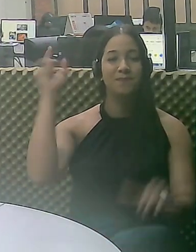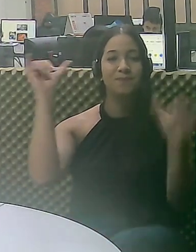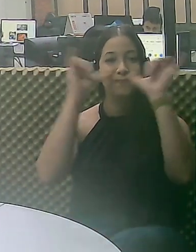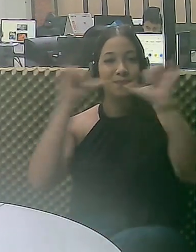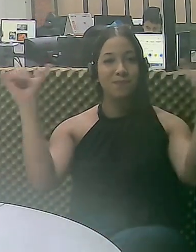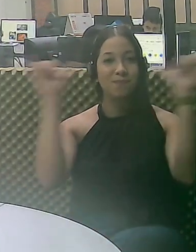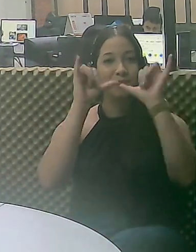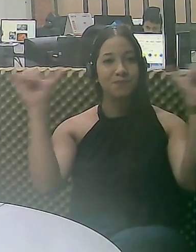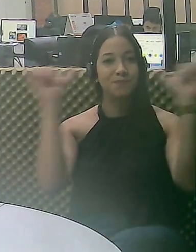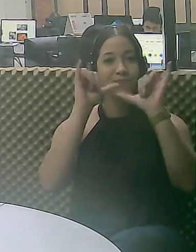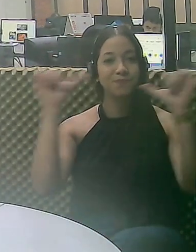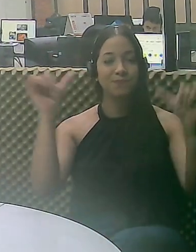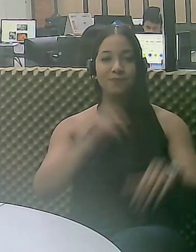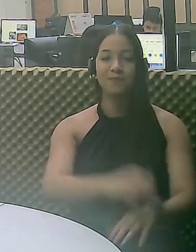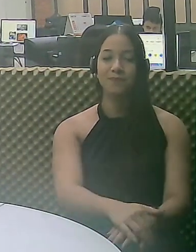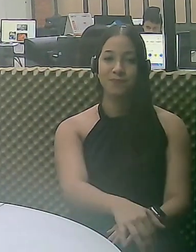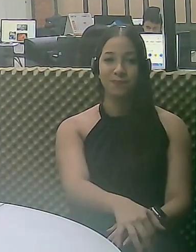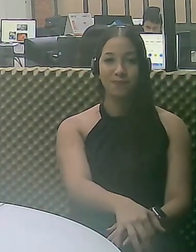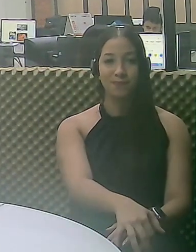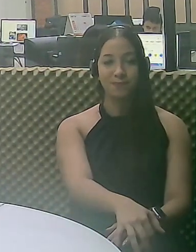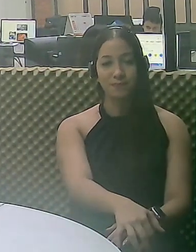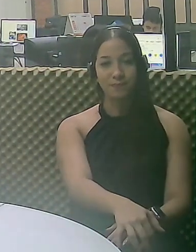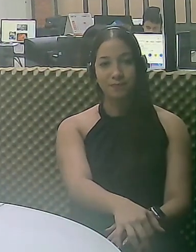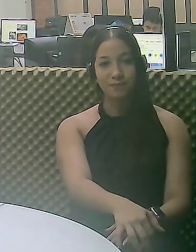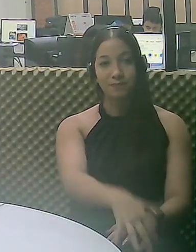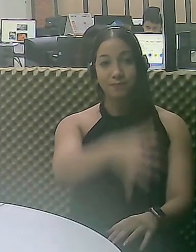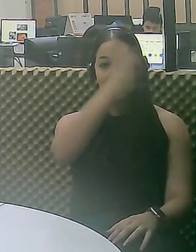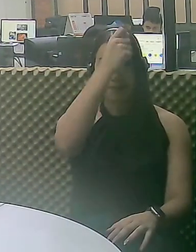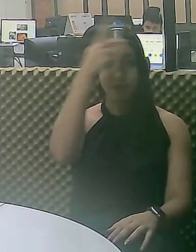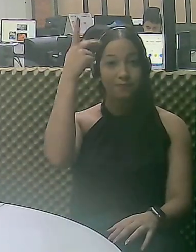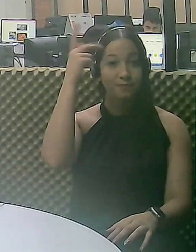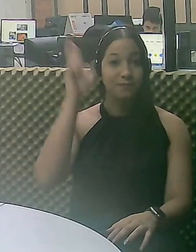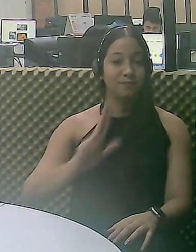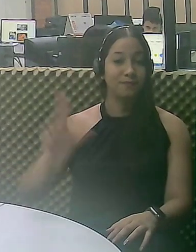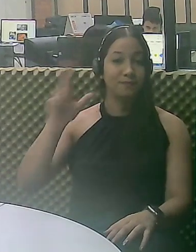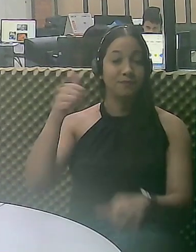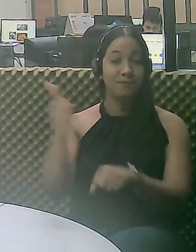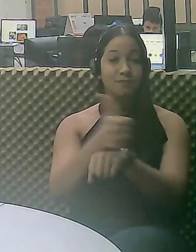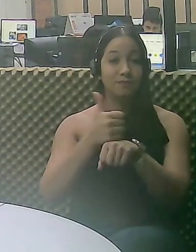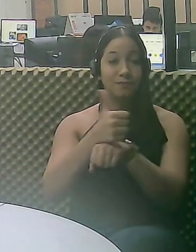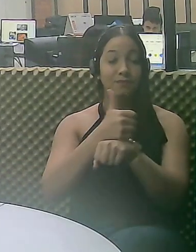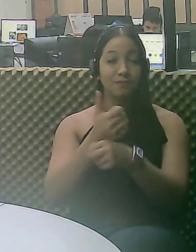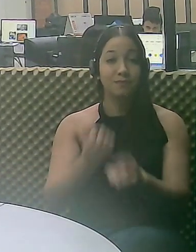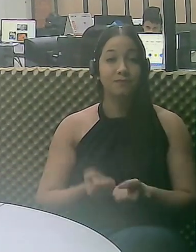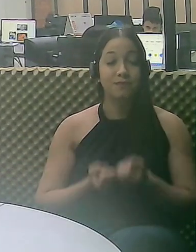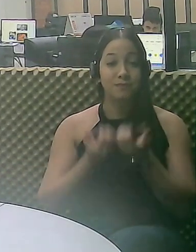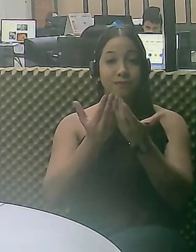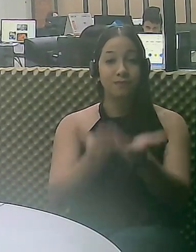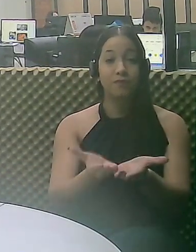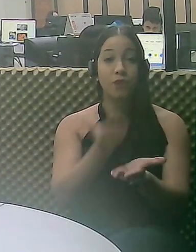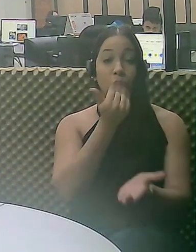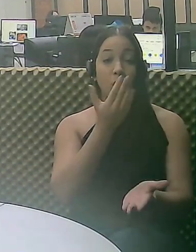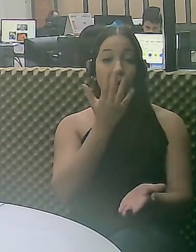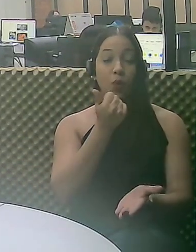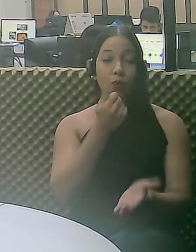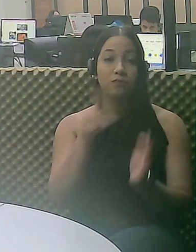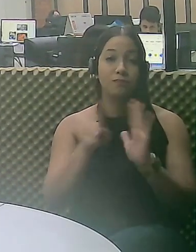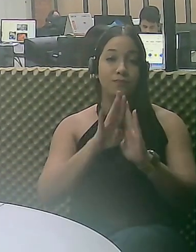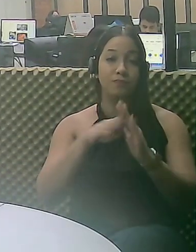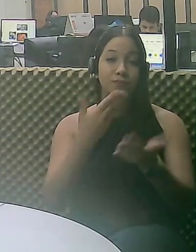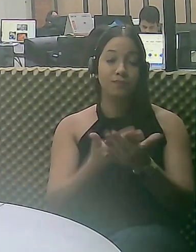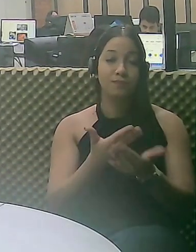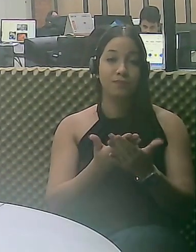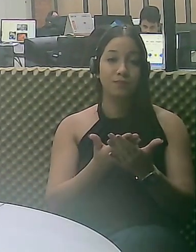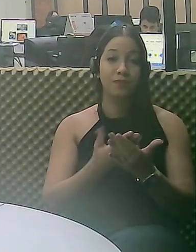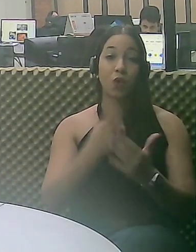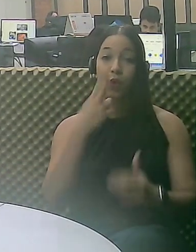Giro de notícias. A Prefeitura de Uberlândia prioriza o oferecimento de uma alimentação escolar